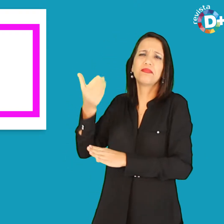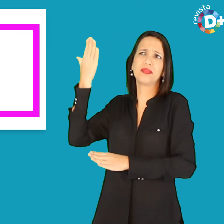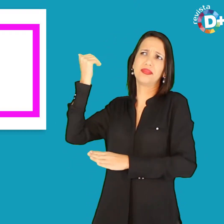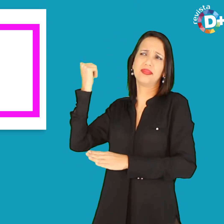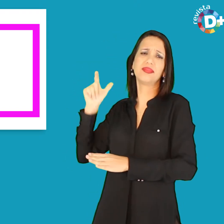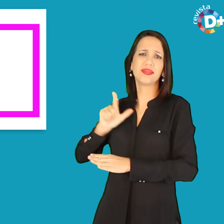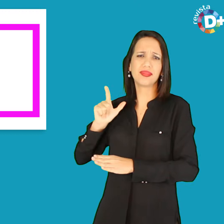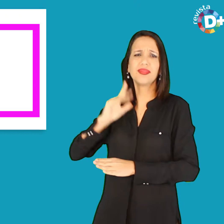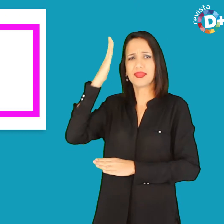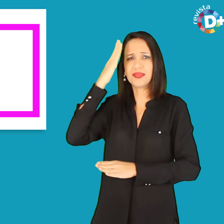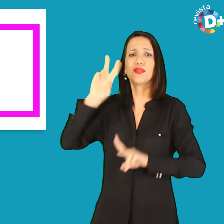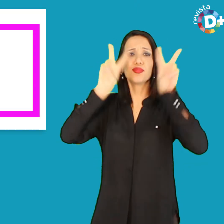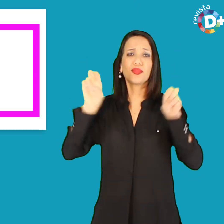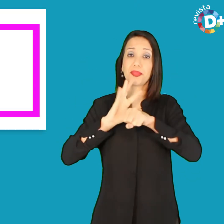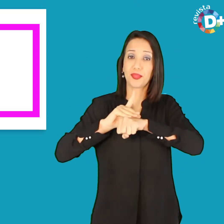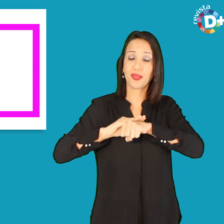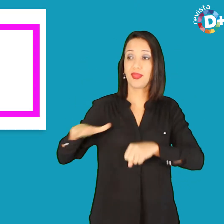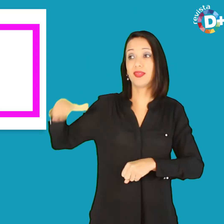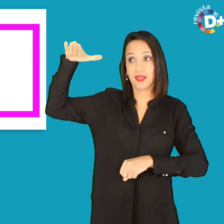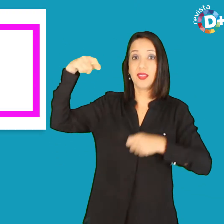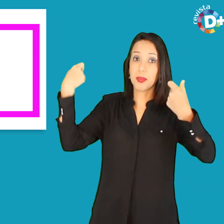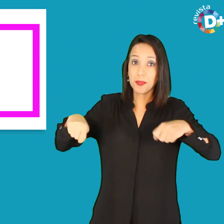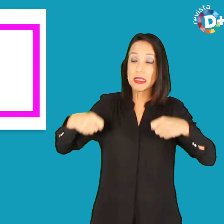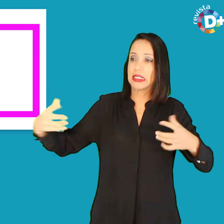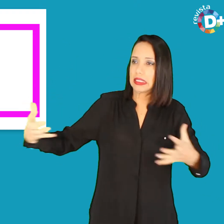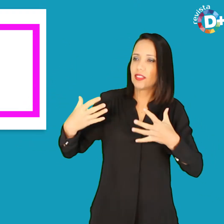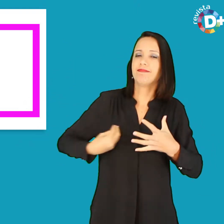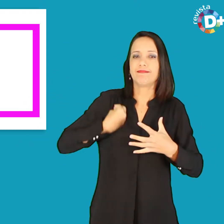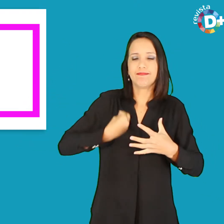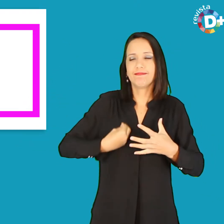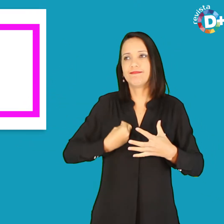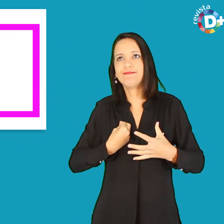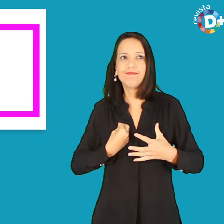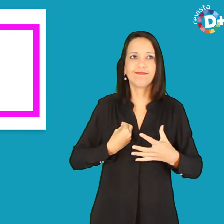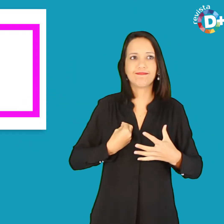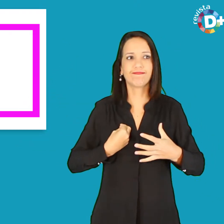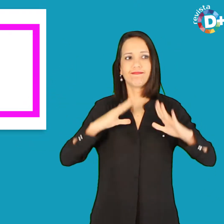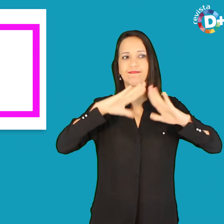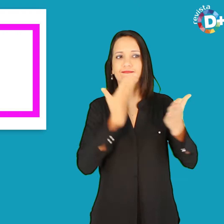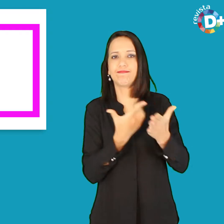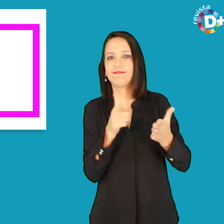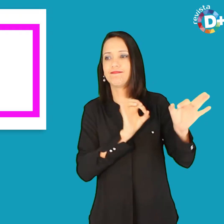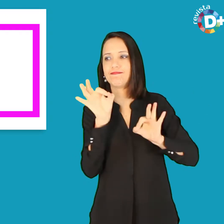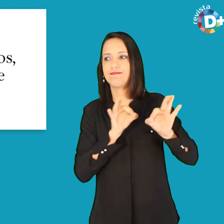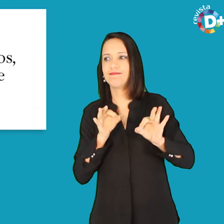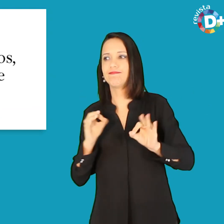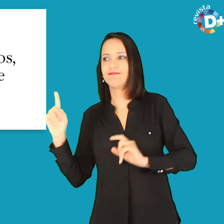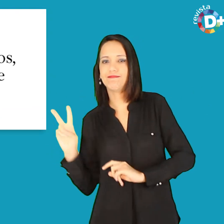transtorno. Já na adolescência, precisou enfrentar uma escola despreparada para receber crianças com esse tipo de transtorno.